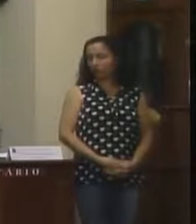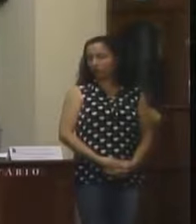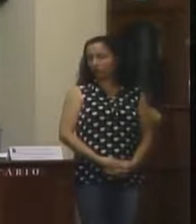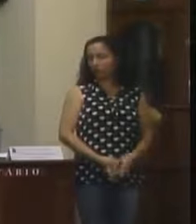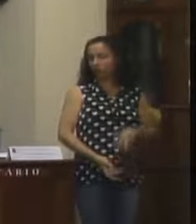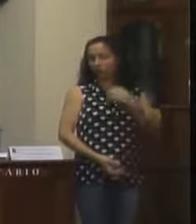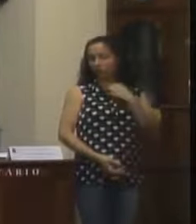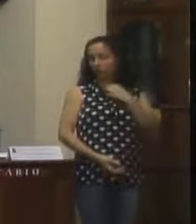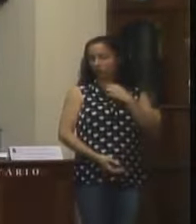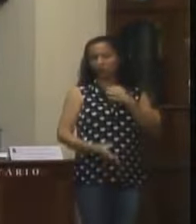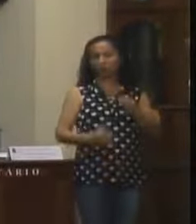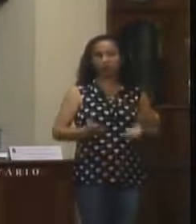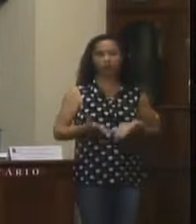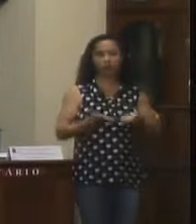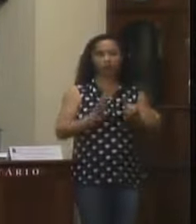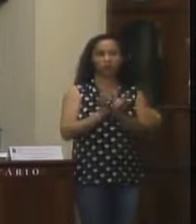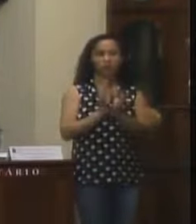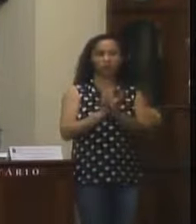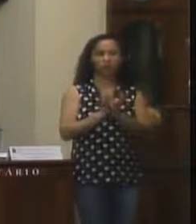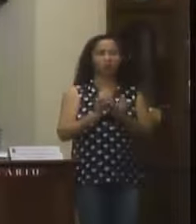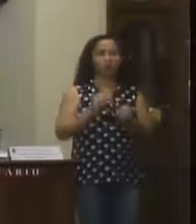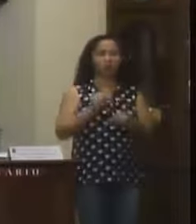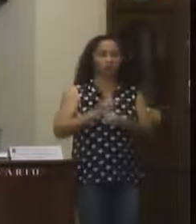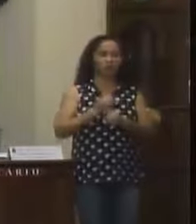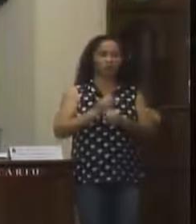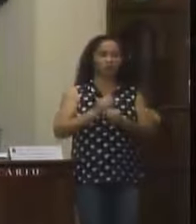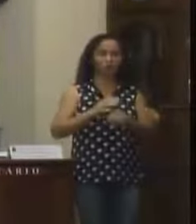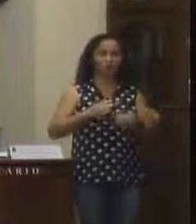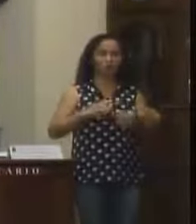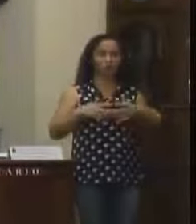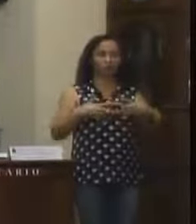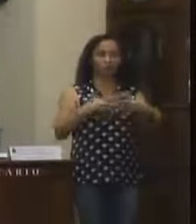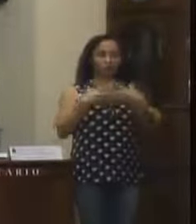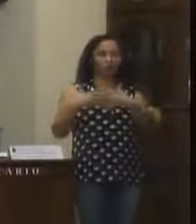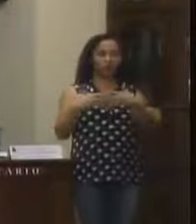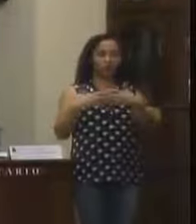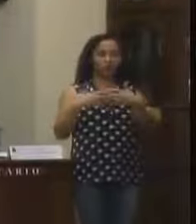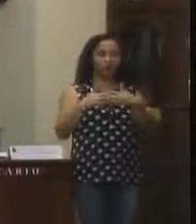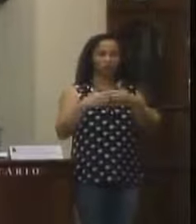Encaminhar para a Comissão de Obras, Serviço Público e Transporte Coletivo.